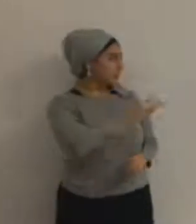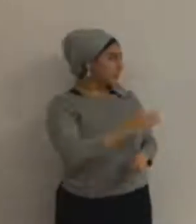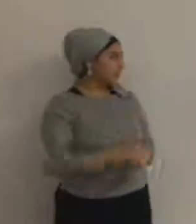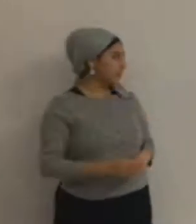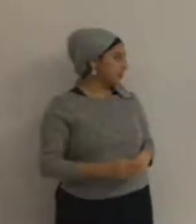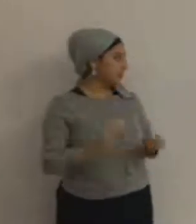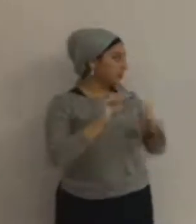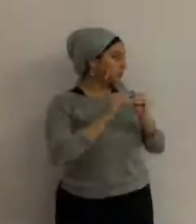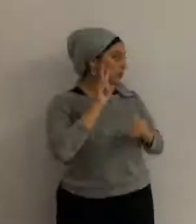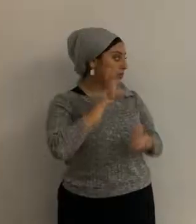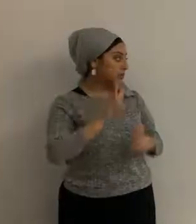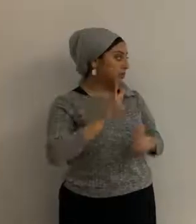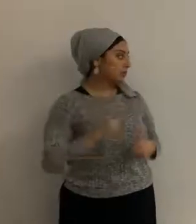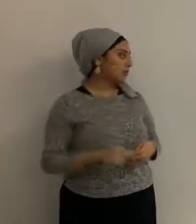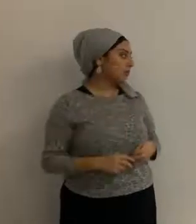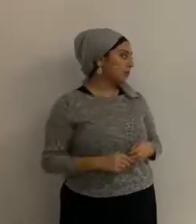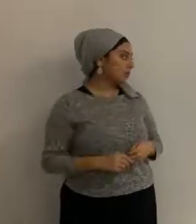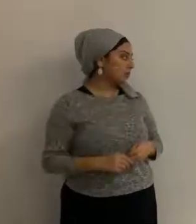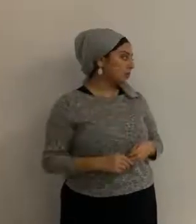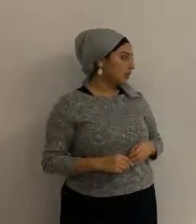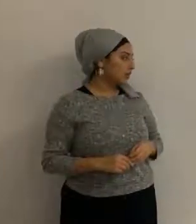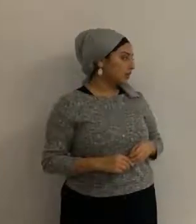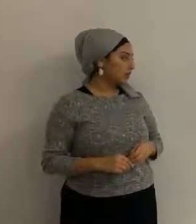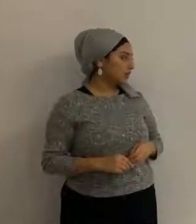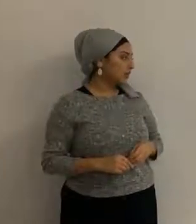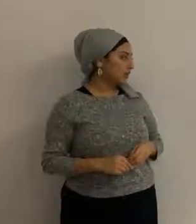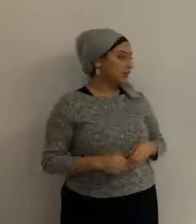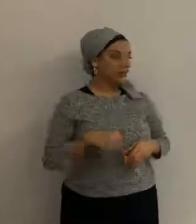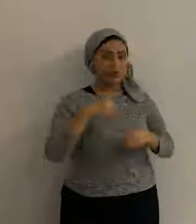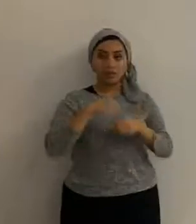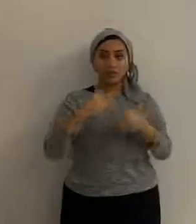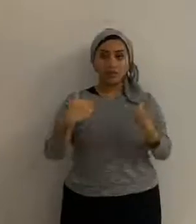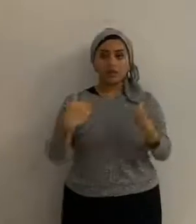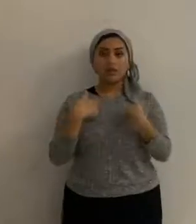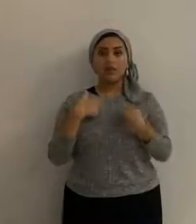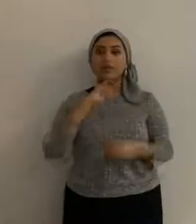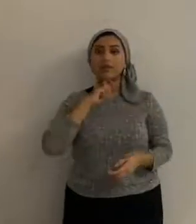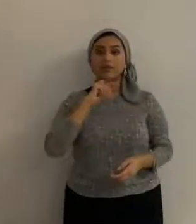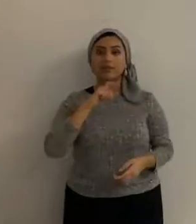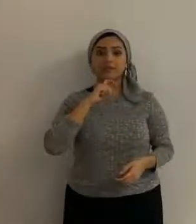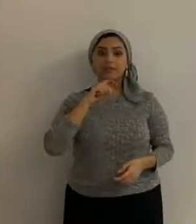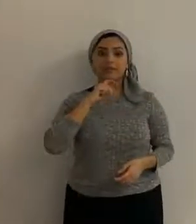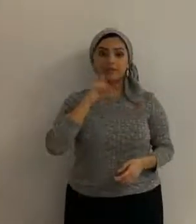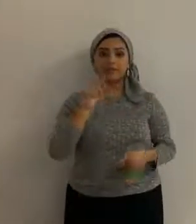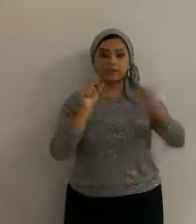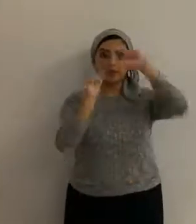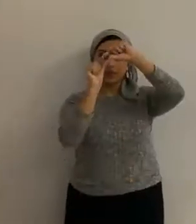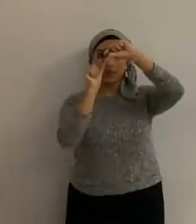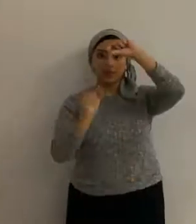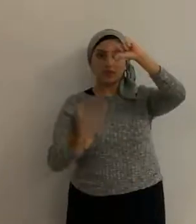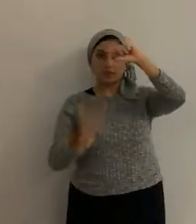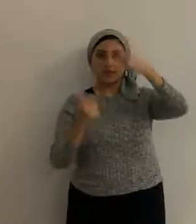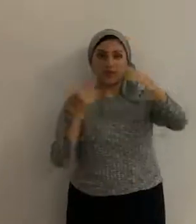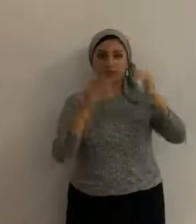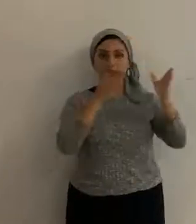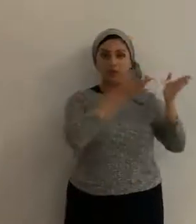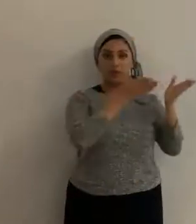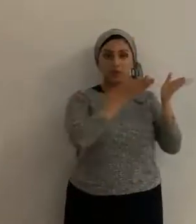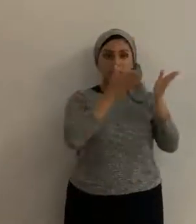2, se introduce el armado de varilla, el que transportaron a través de una plataforma.